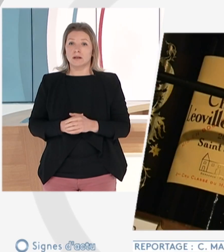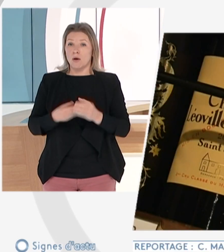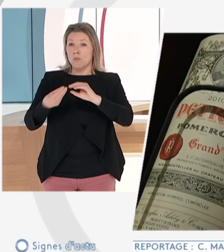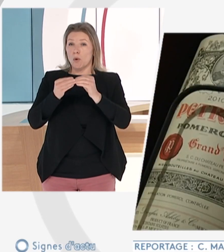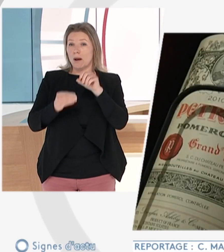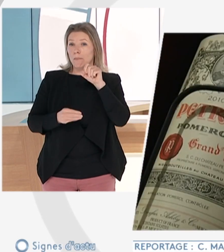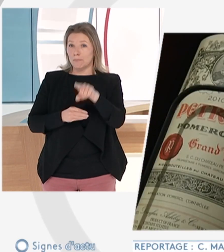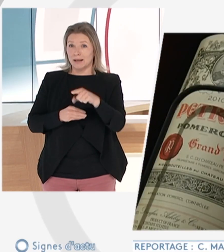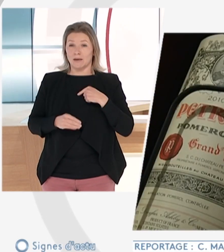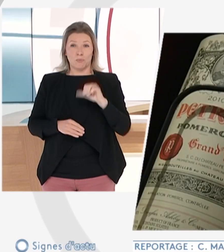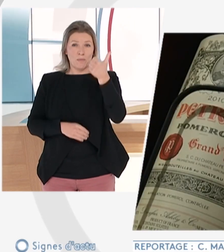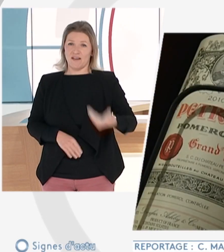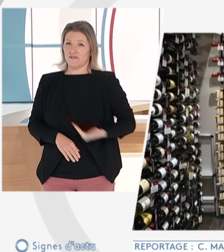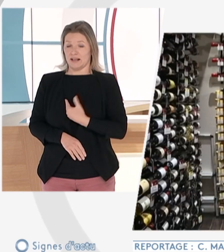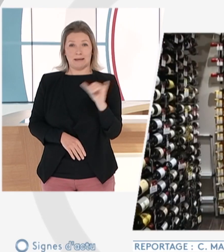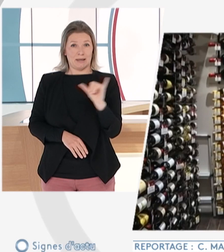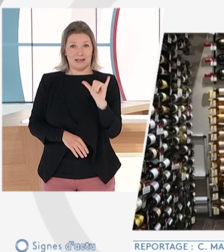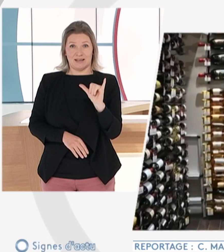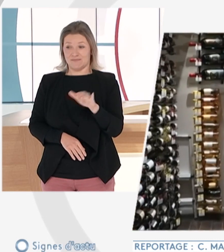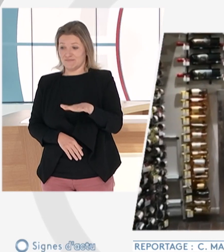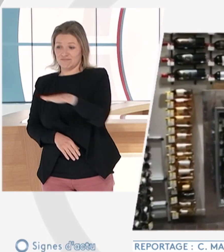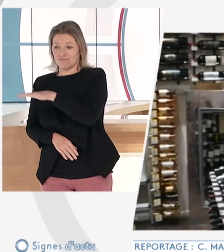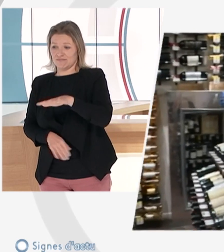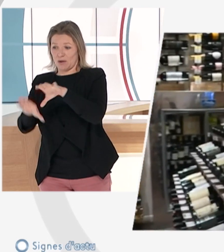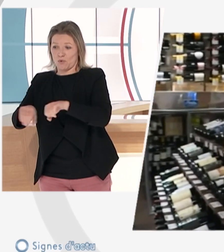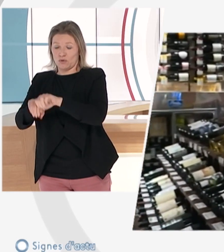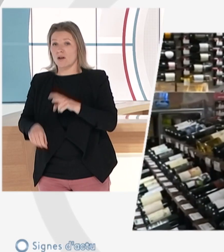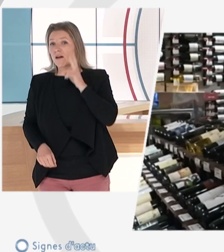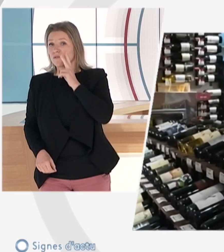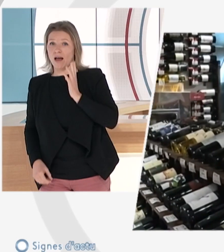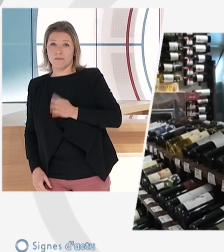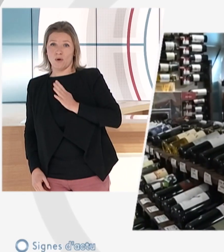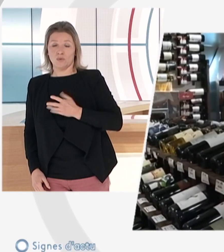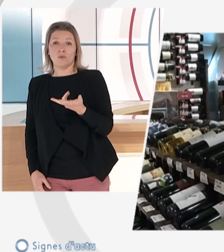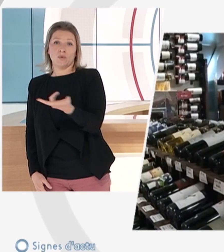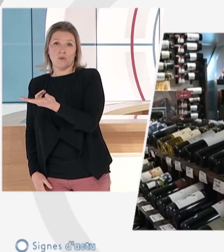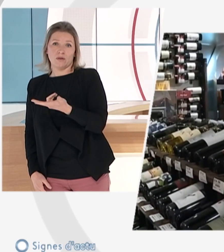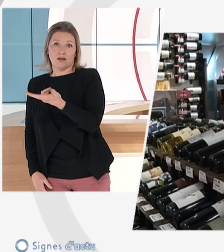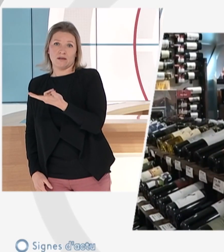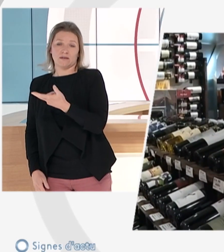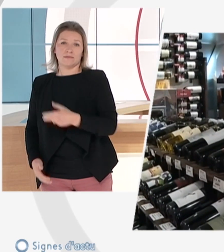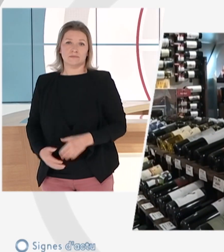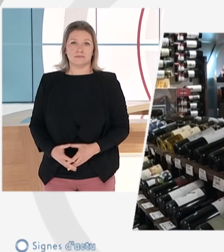et le cognac se retrouvent ainsi parmi les premiers concernés par l'augmentation des droits de douane.